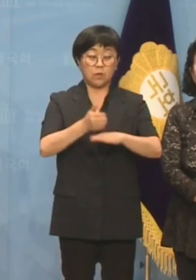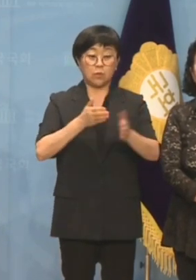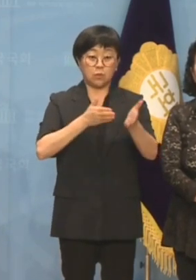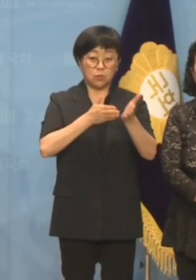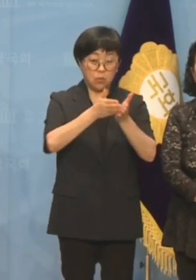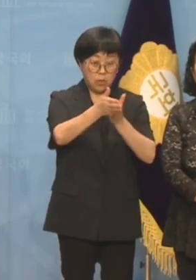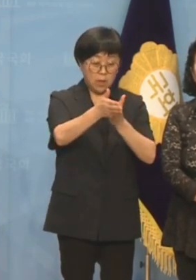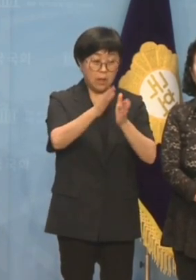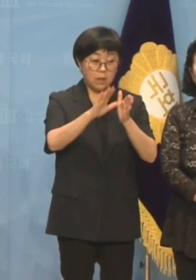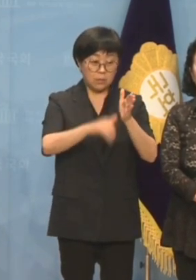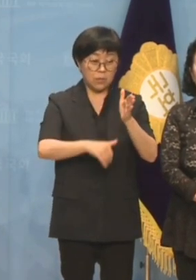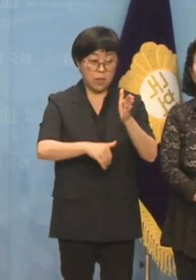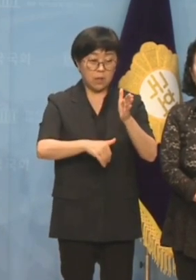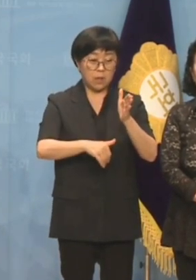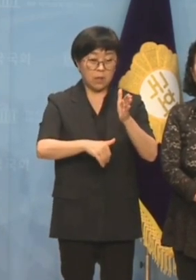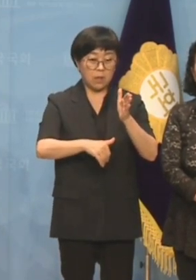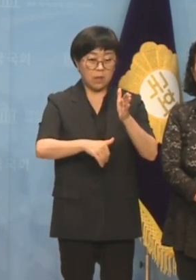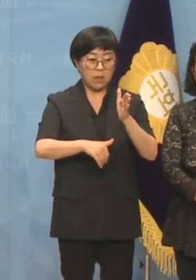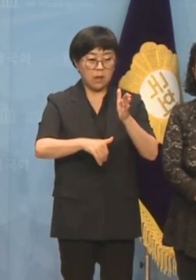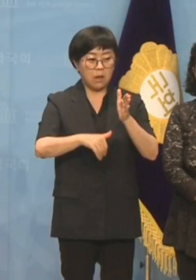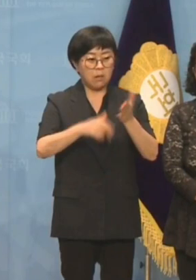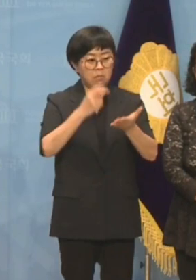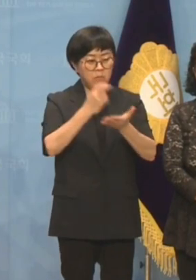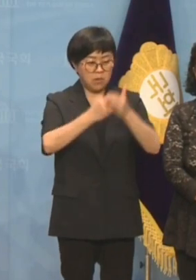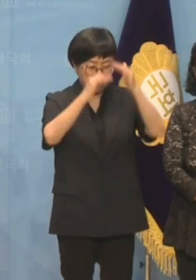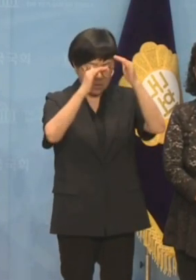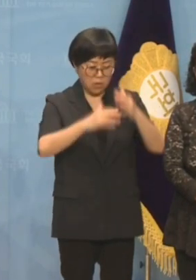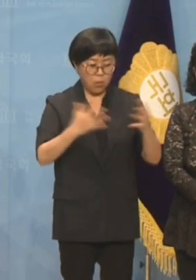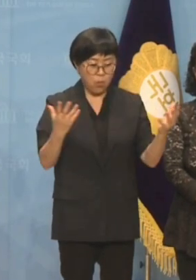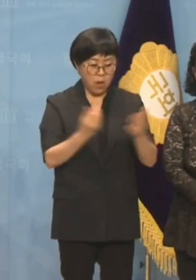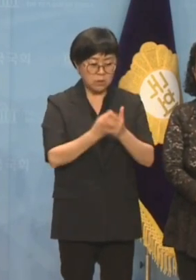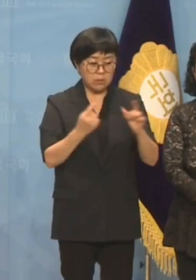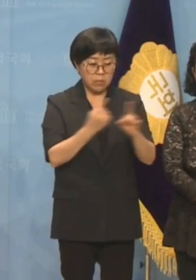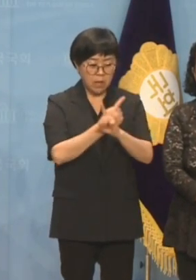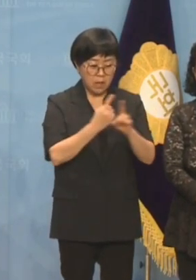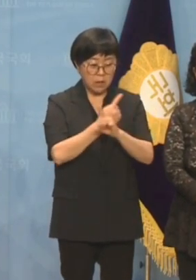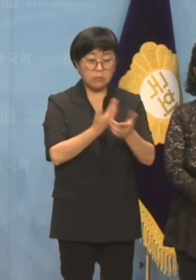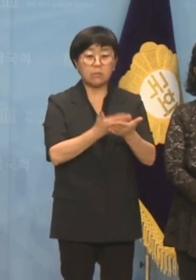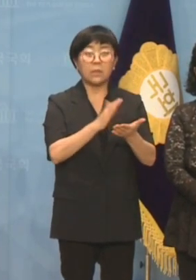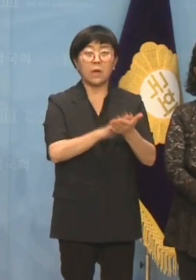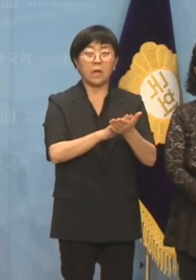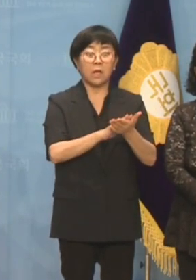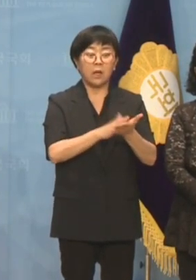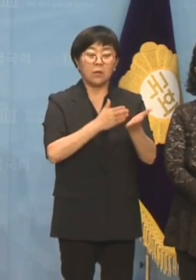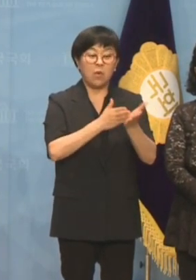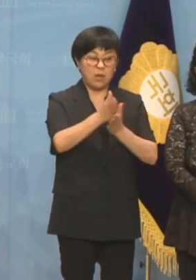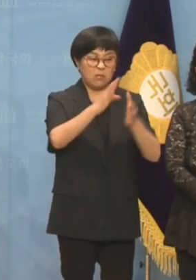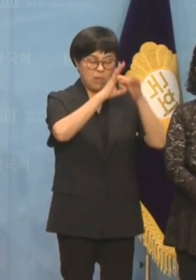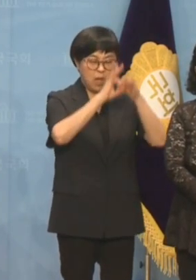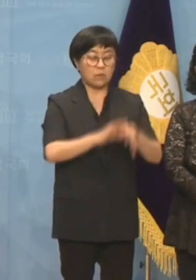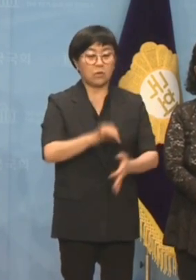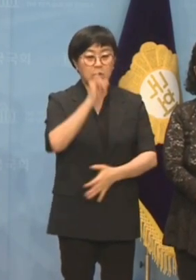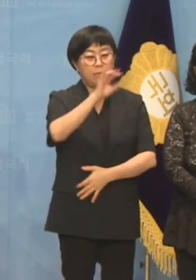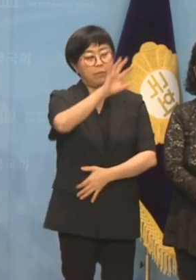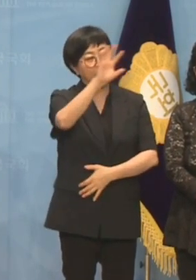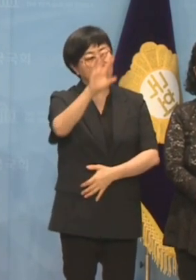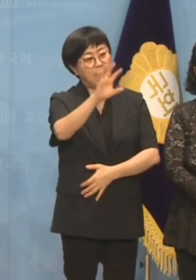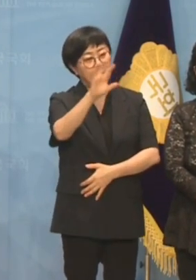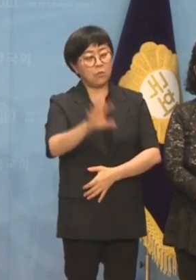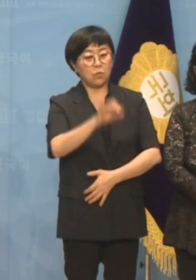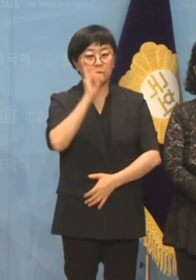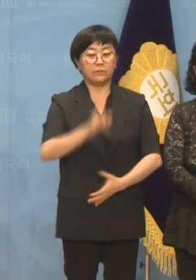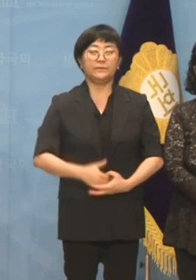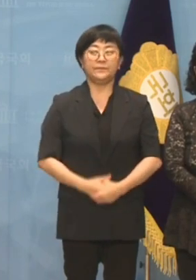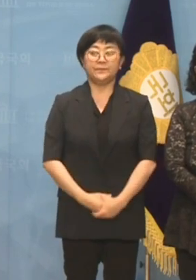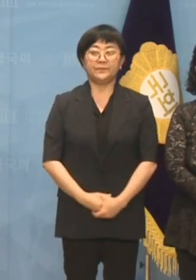통과 단계에서는 누더기법으로 변질되어 통과되는 과정이 연속적으로 되풀이되고